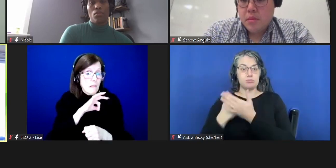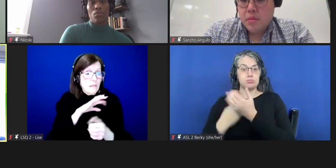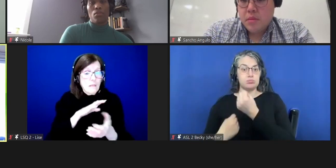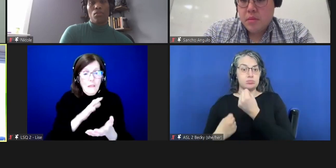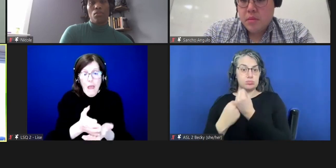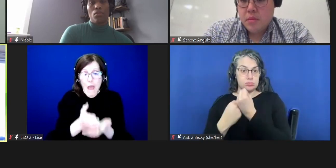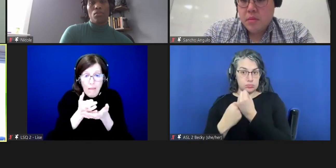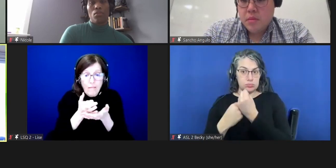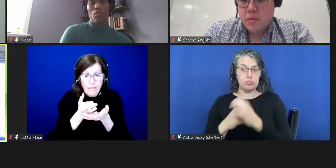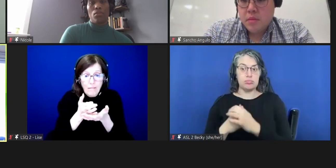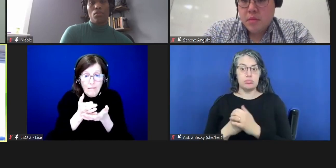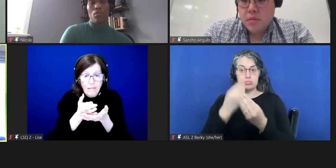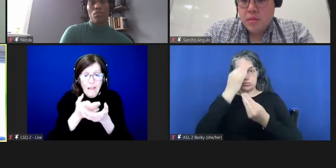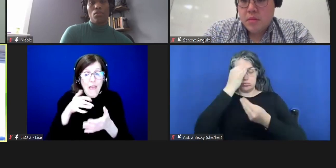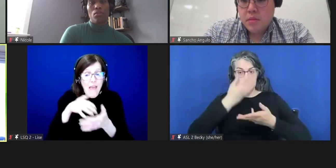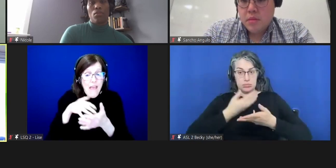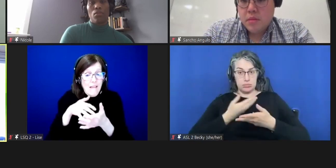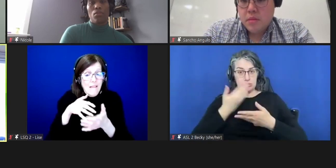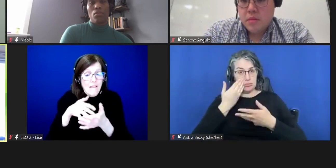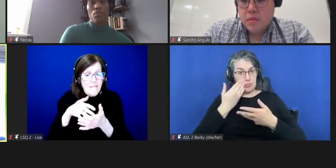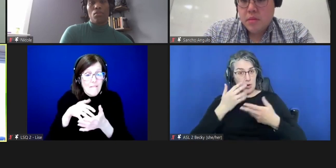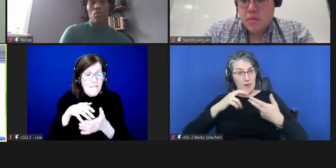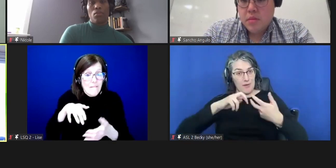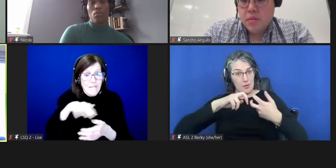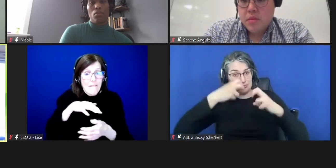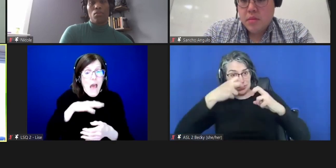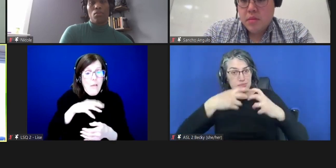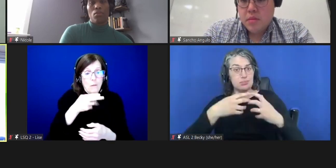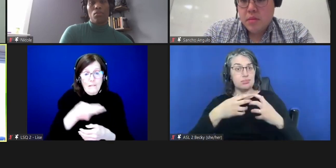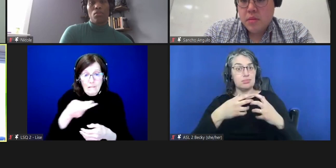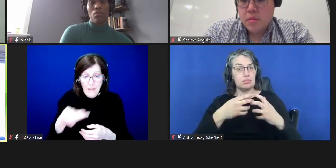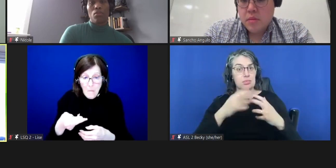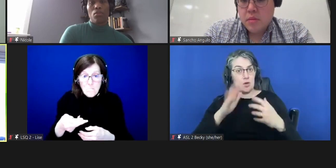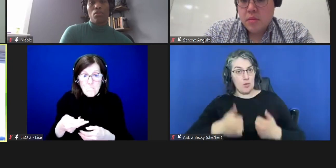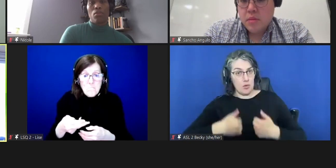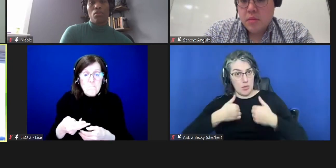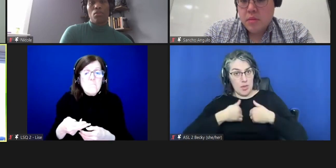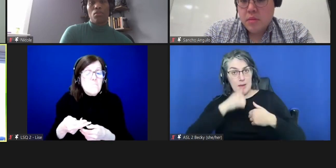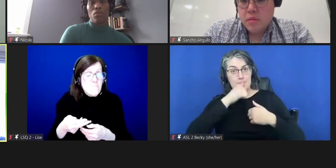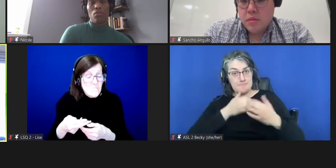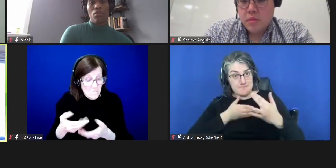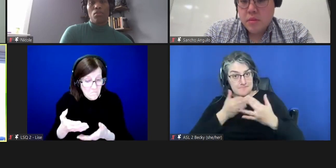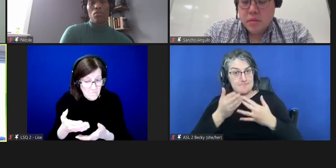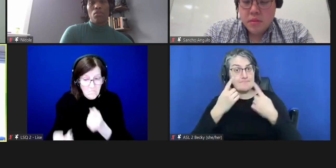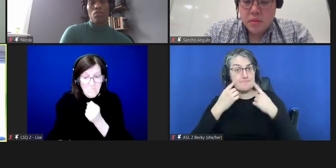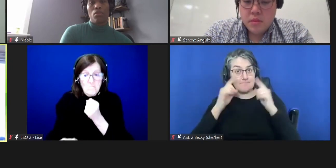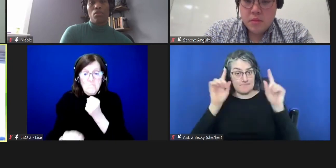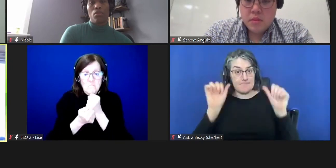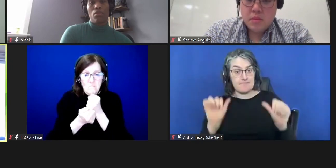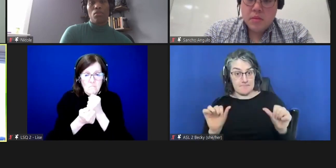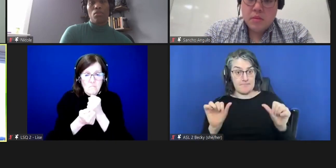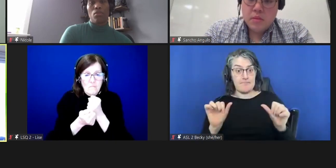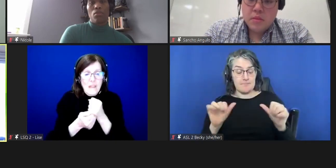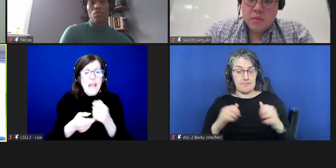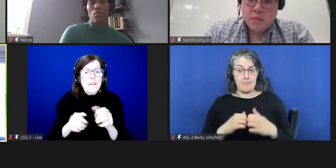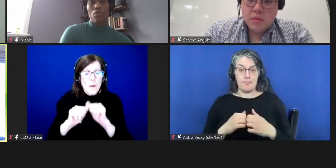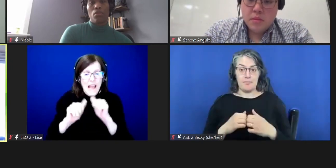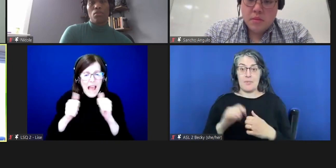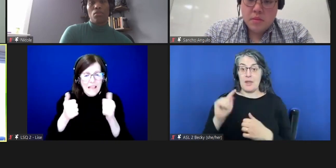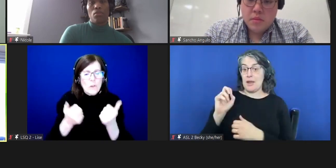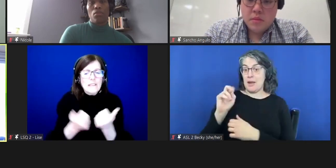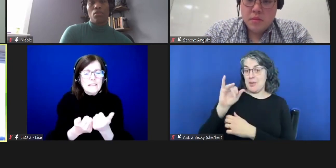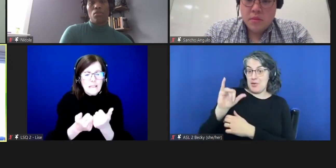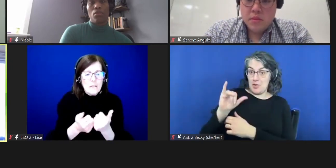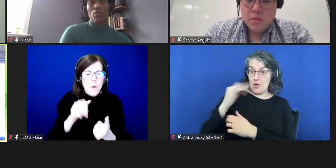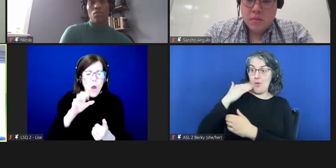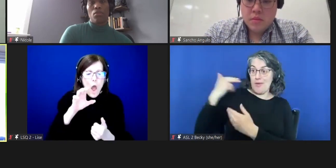étudiants atteints de handicap ou porteurs de handicap et ces gens-là, cette association de Carleton m'a